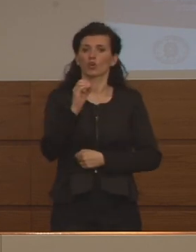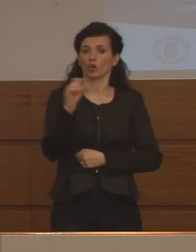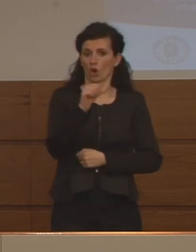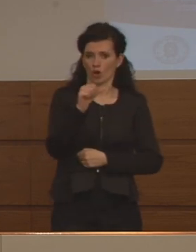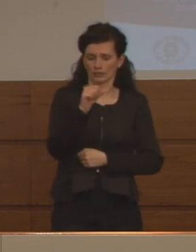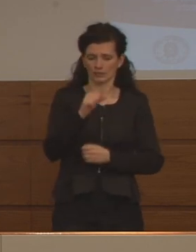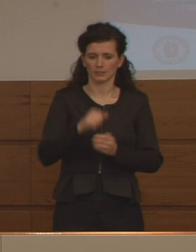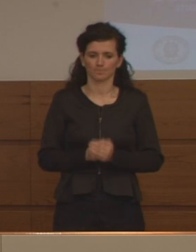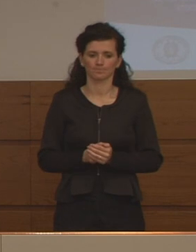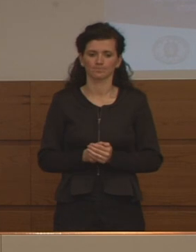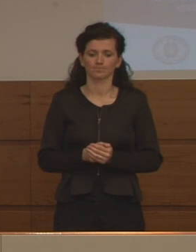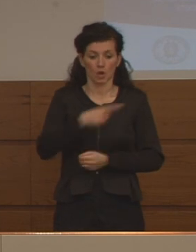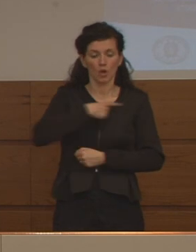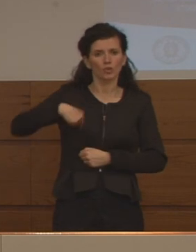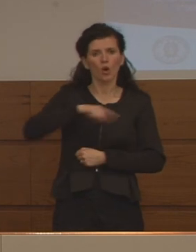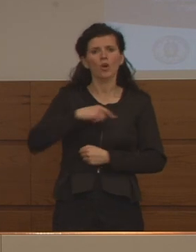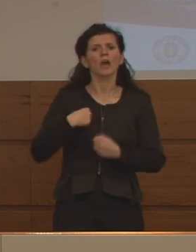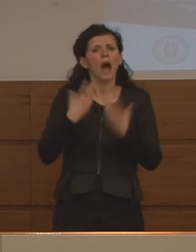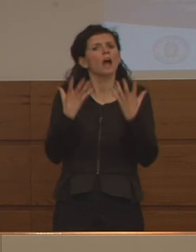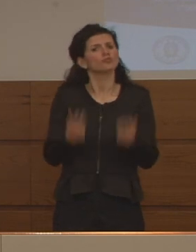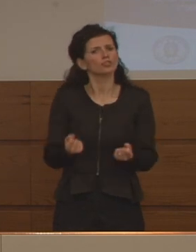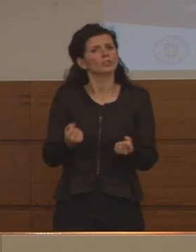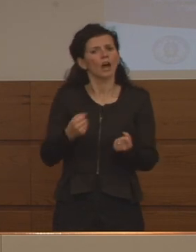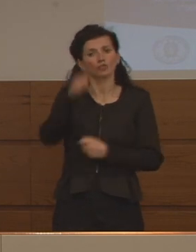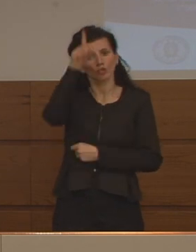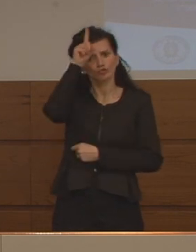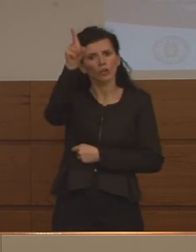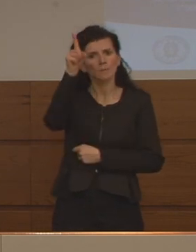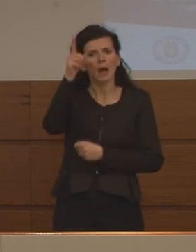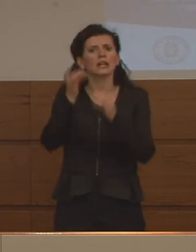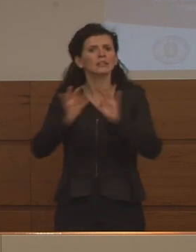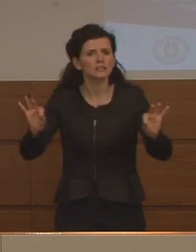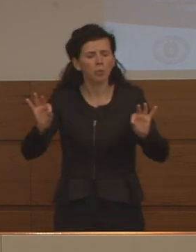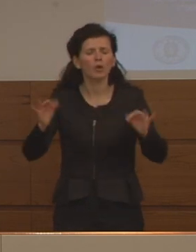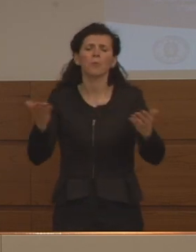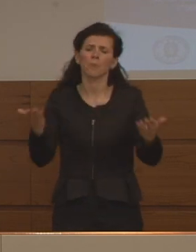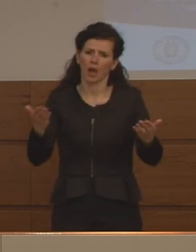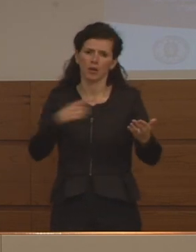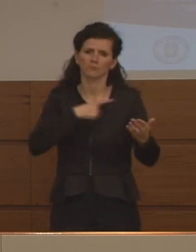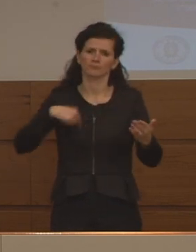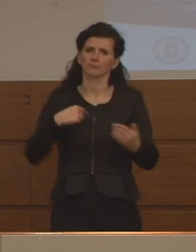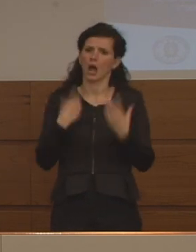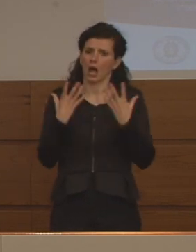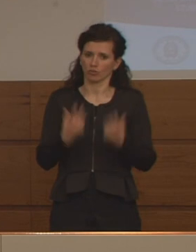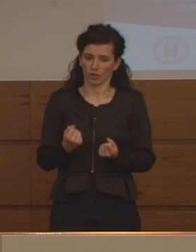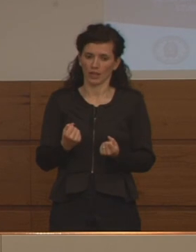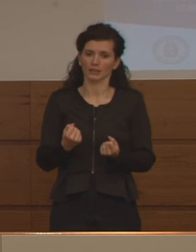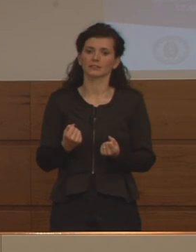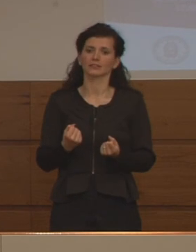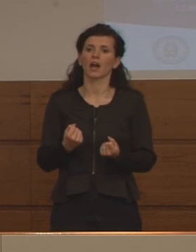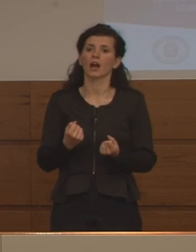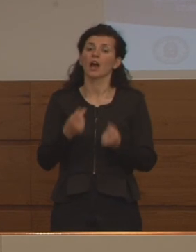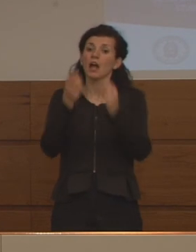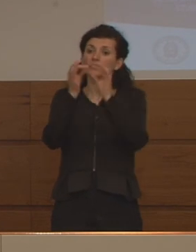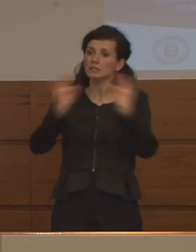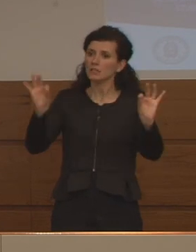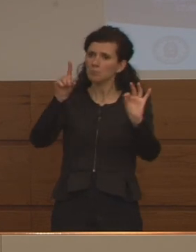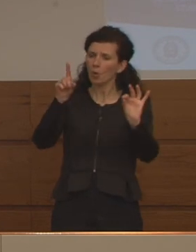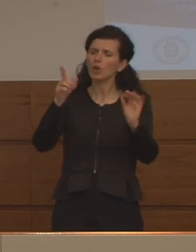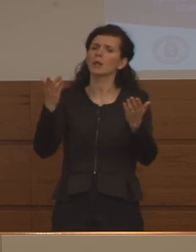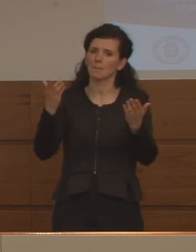disponibilità della della germania e li ringraziamo la disponibilità l'abbiamo accettata quando